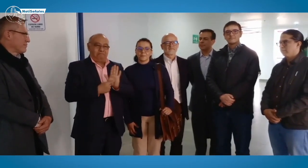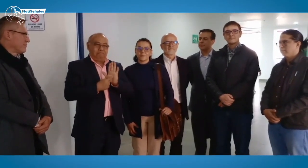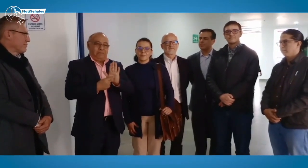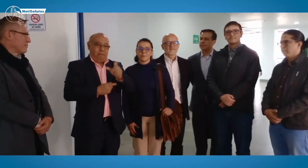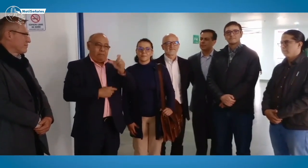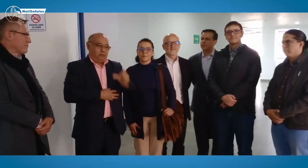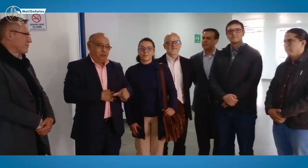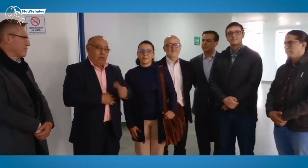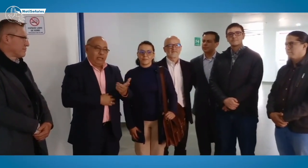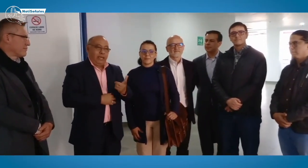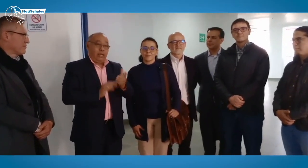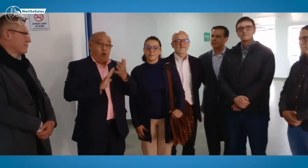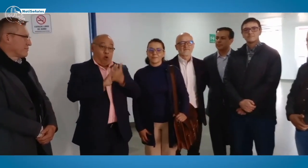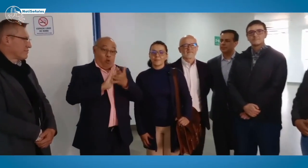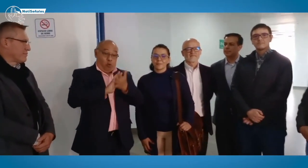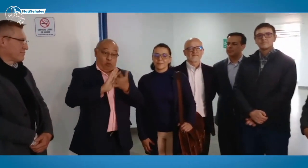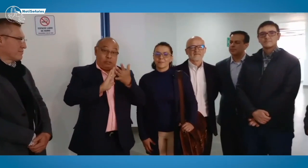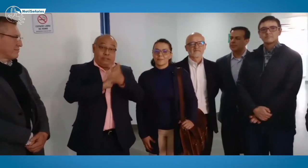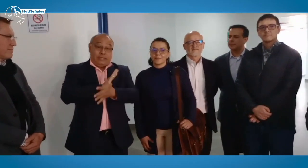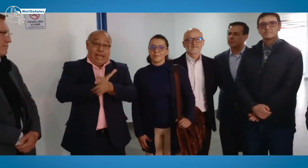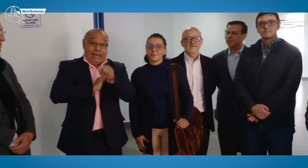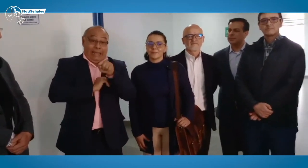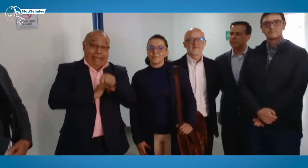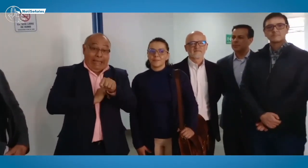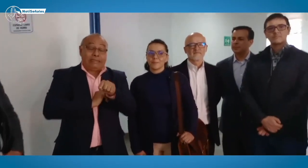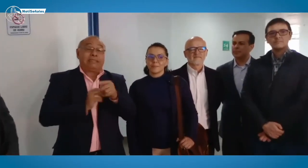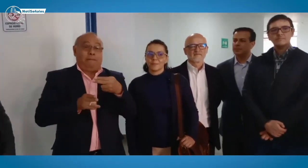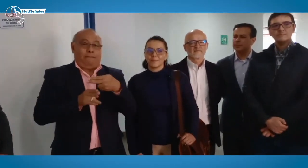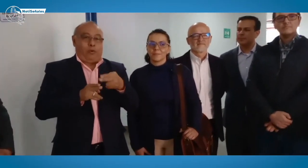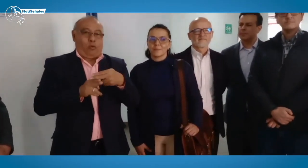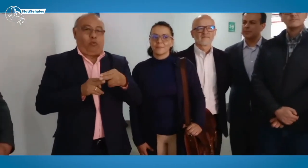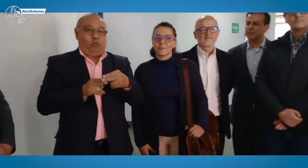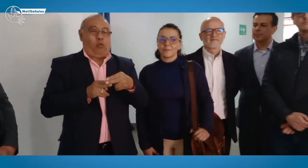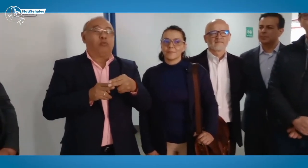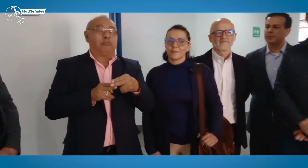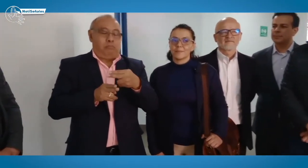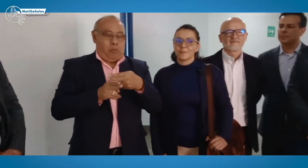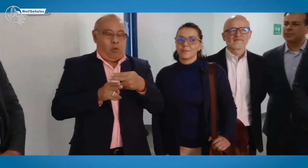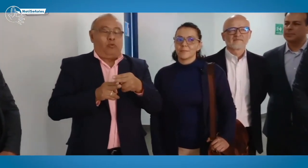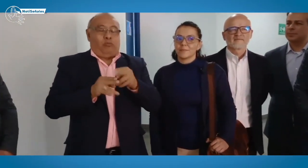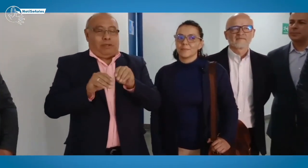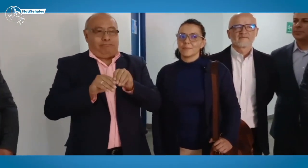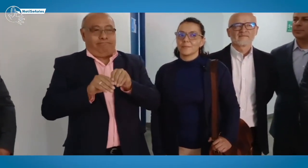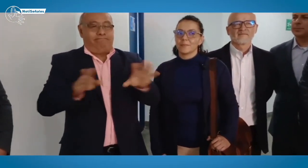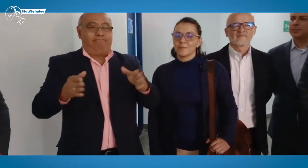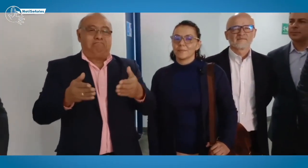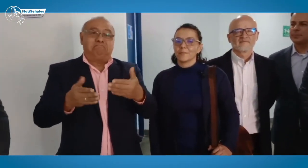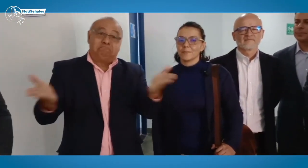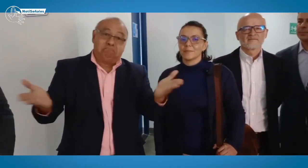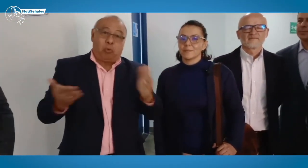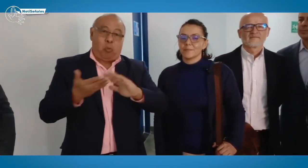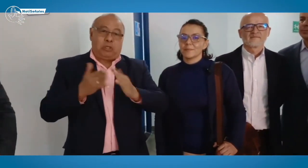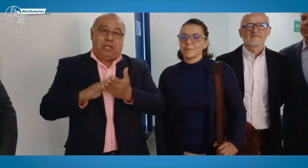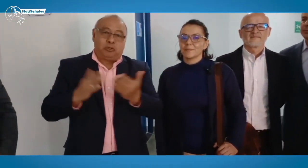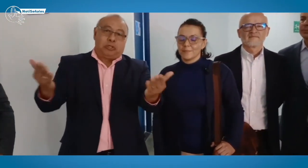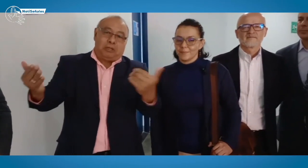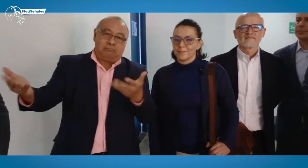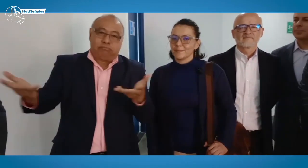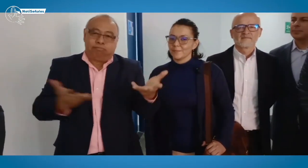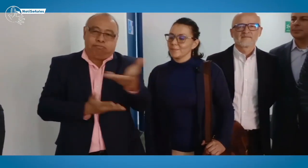la información en una emisión de noticienales, tendremos a un representante de la CRC quien nos hablará del tema. Invitamos a la